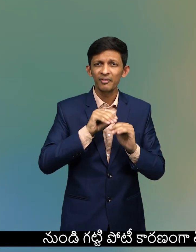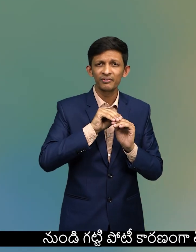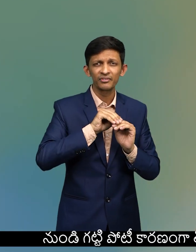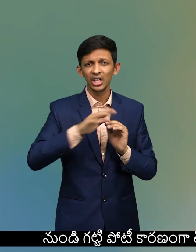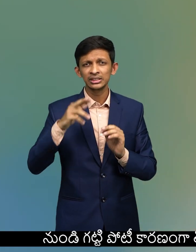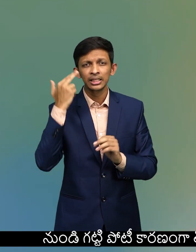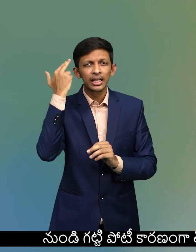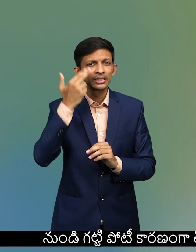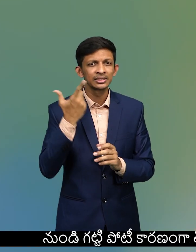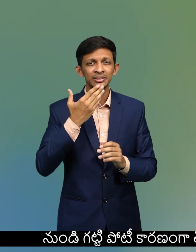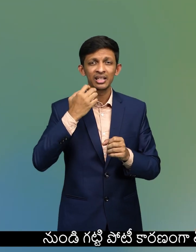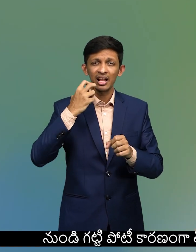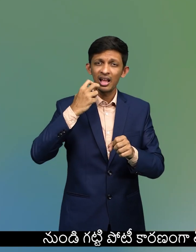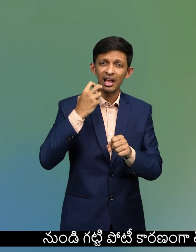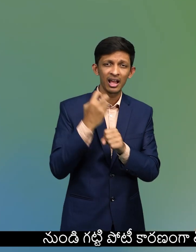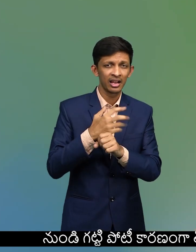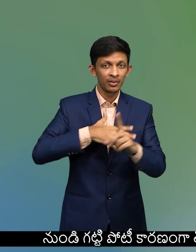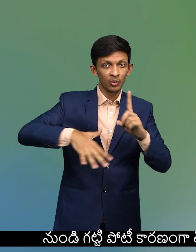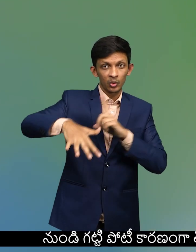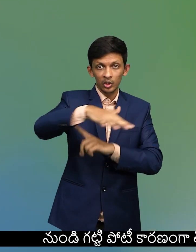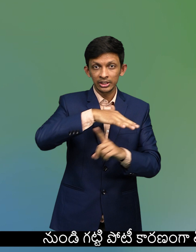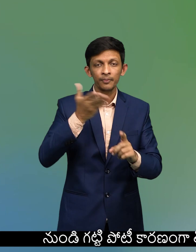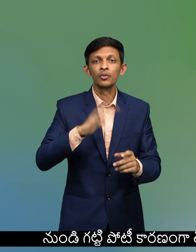కారణంగా తీవ్రంగా ప్రభావితమైన కొన్ని పరిశ్రమలు.